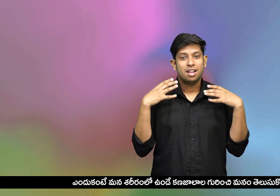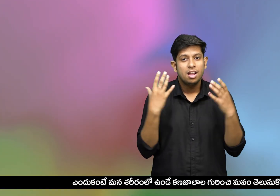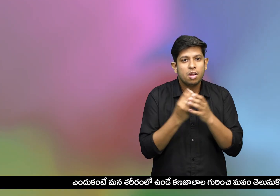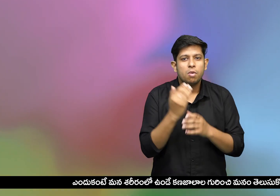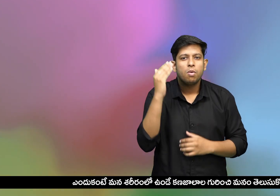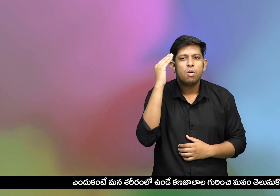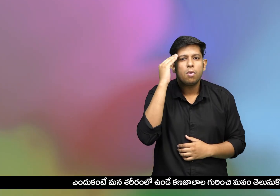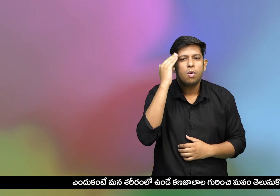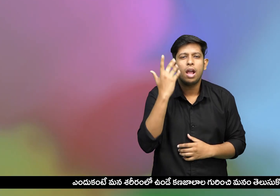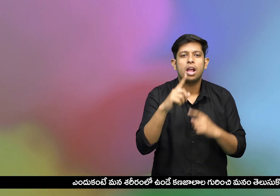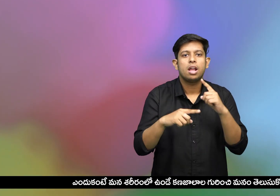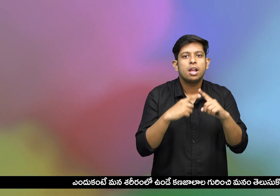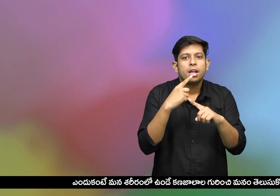తెలుసుకోవచ్చు.